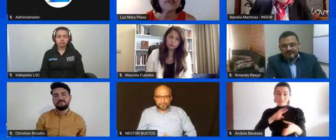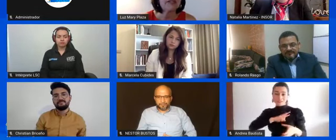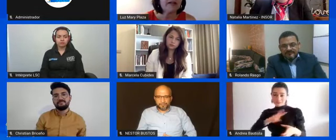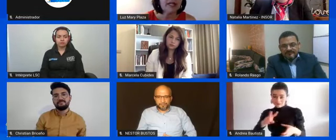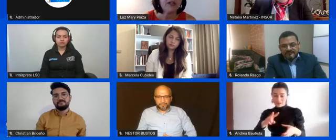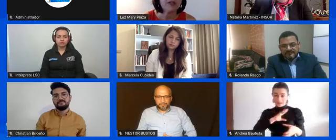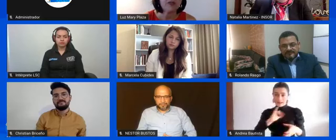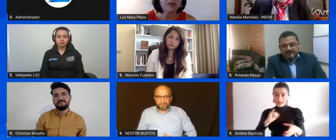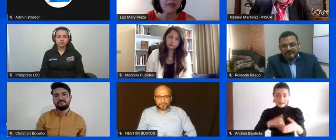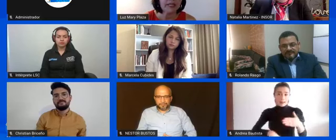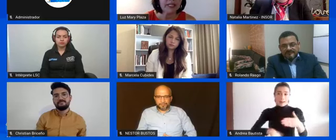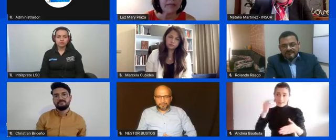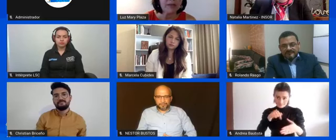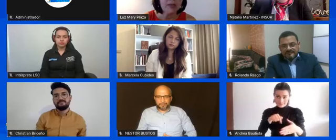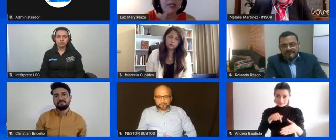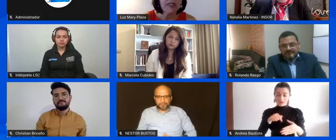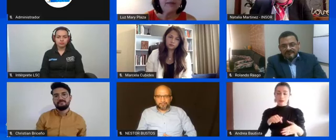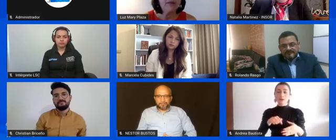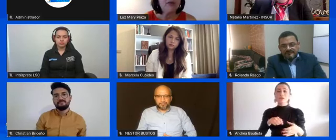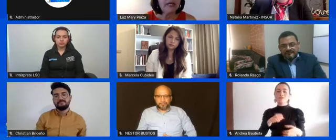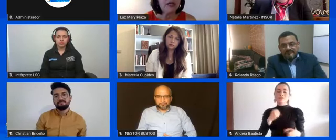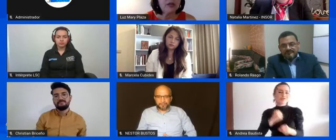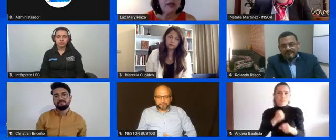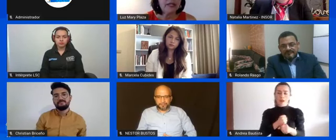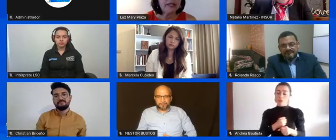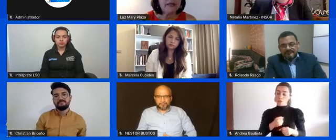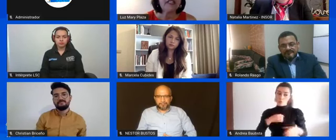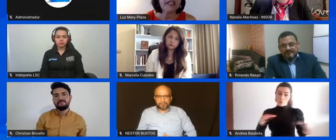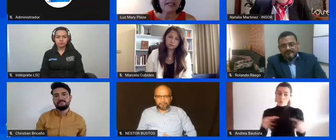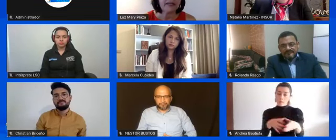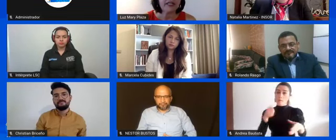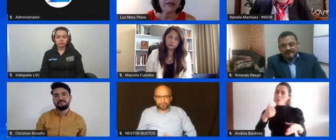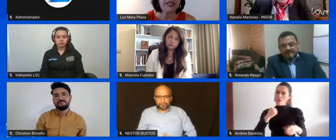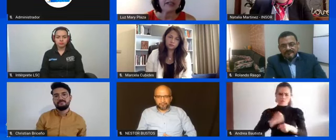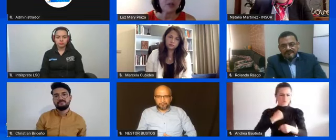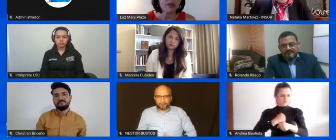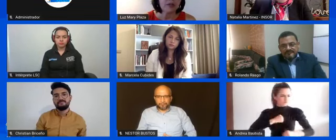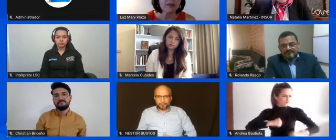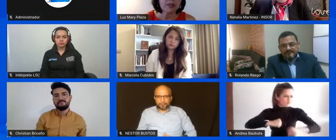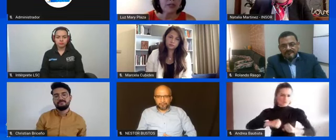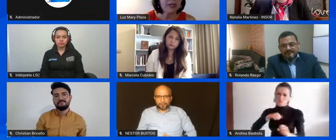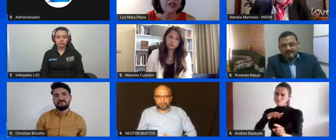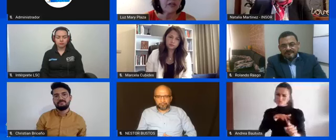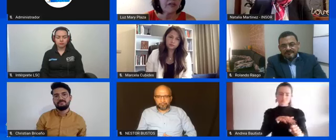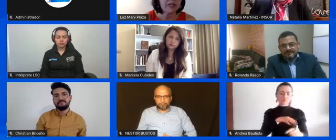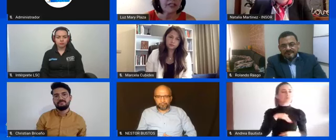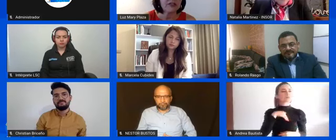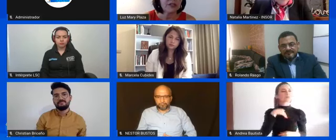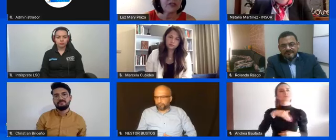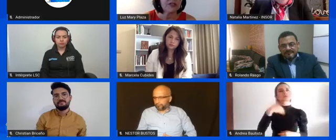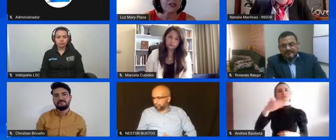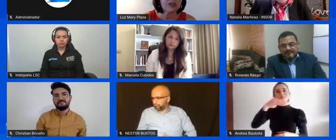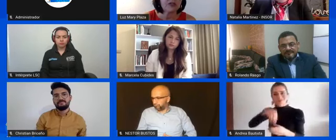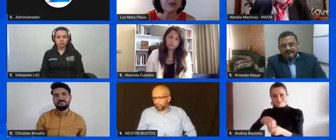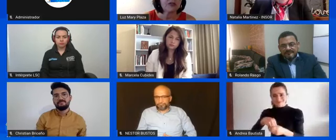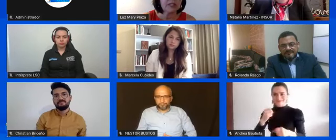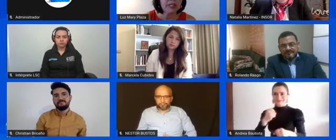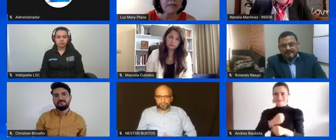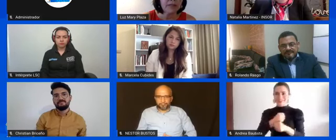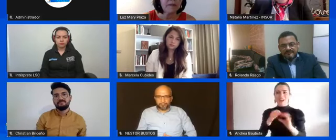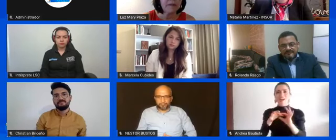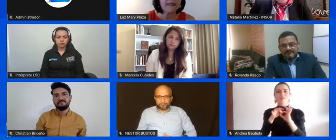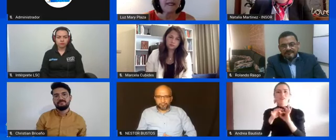hicimos un buen trabajo, tuvimos un buen equipo. Luego me vine para FENASCOL. Yo trabajé con la Federación de Sordos